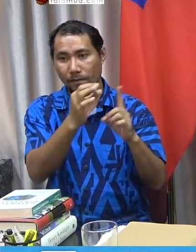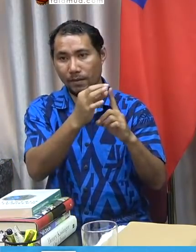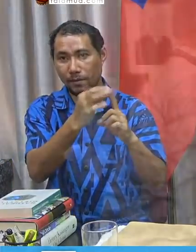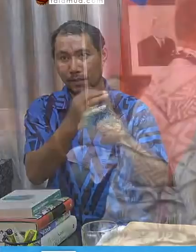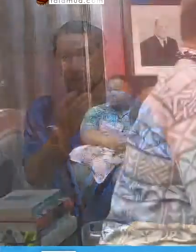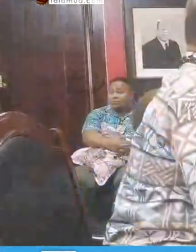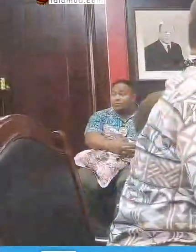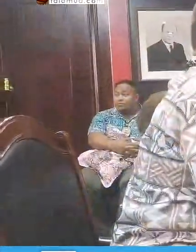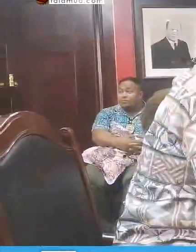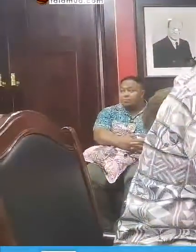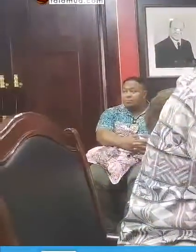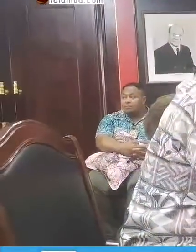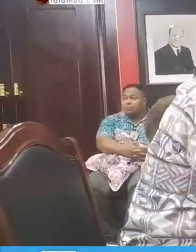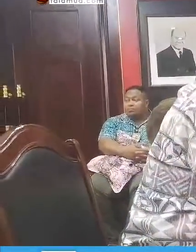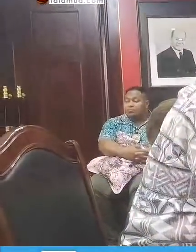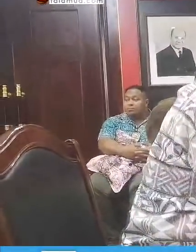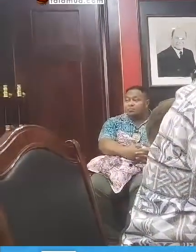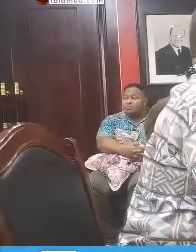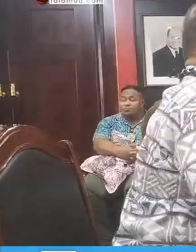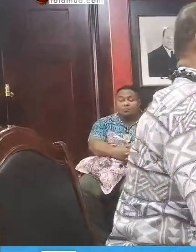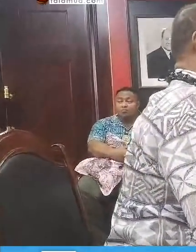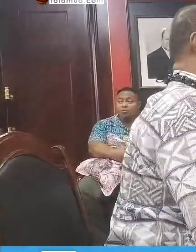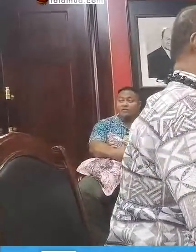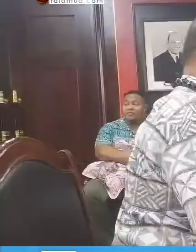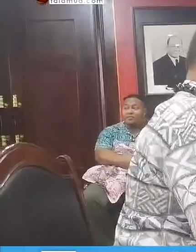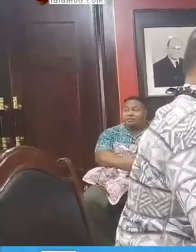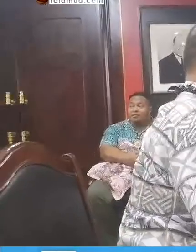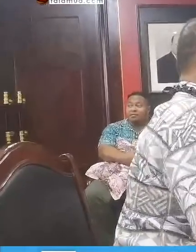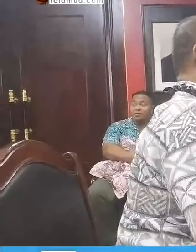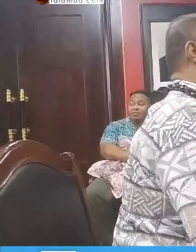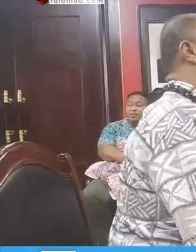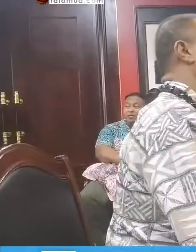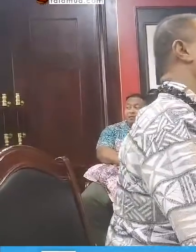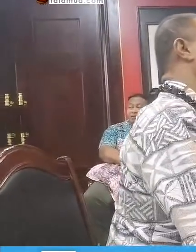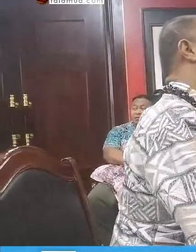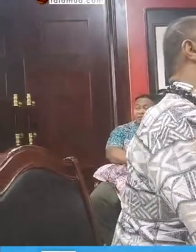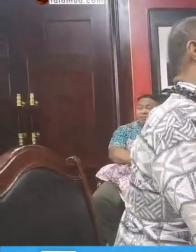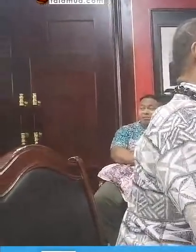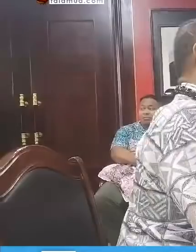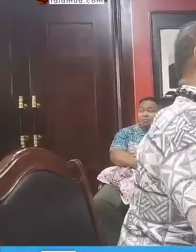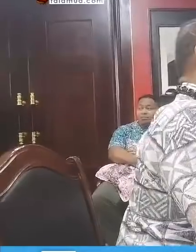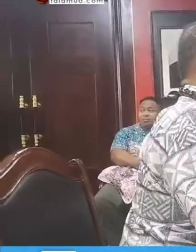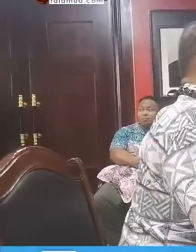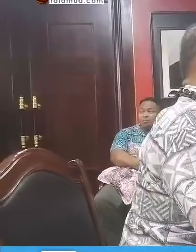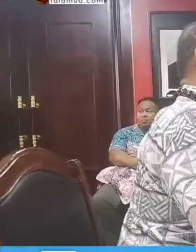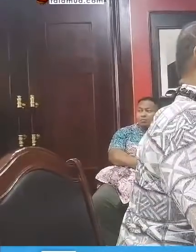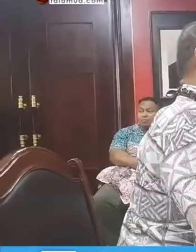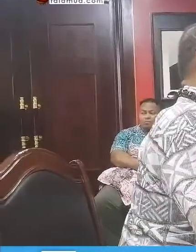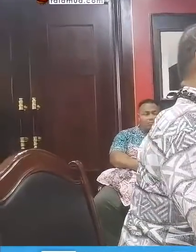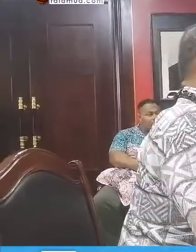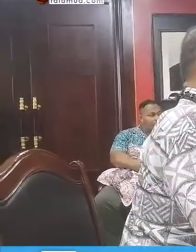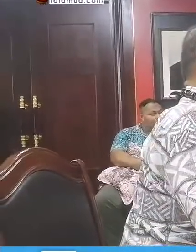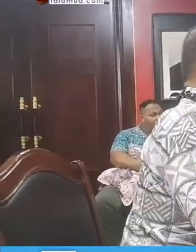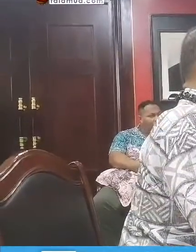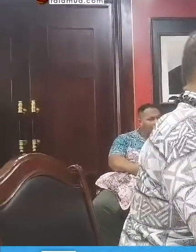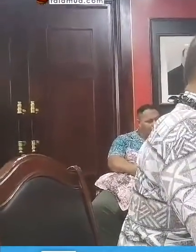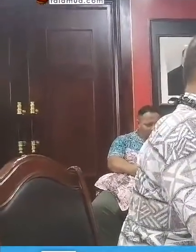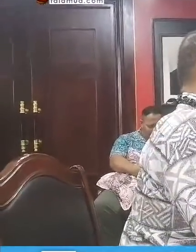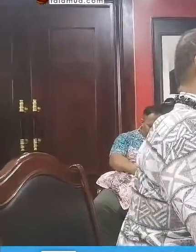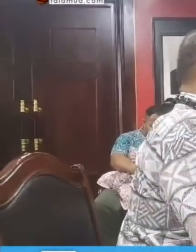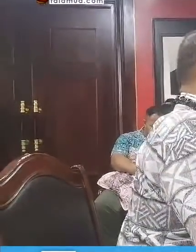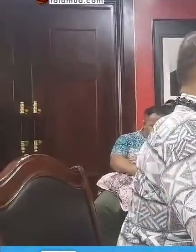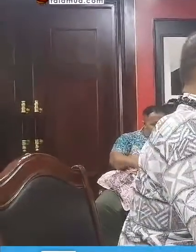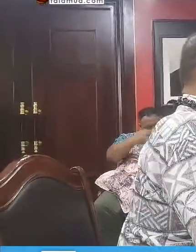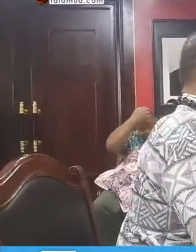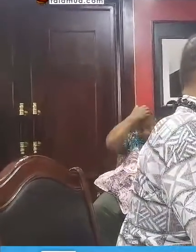tu la fono fa to ino ina to ia mi so fa sino le na o tamo fiam ta fo le tu ala si le e